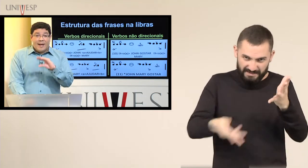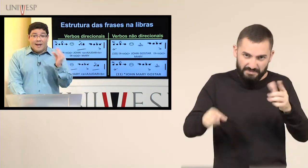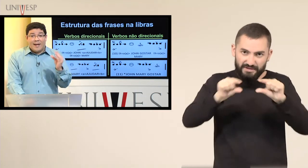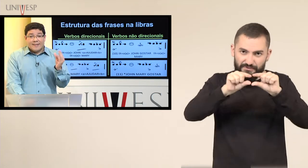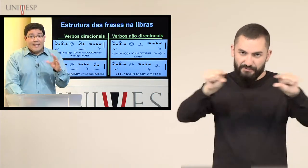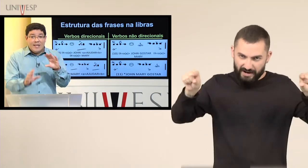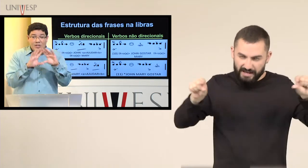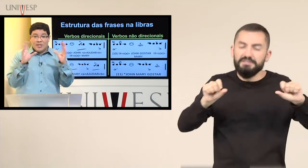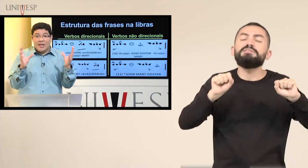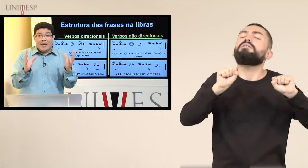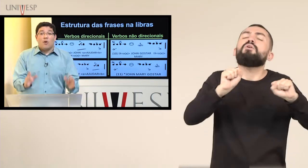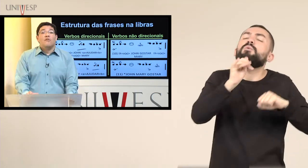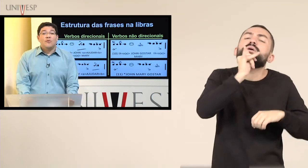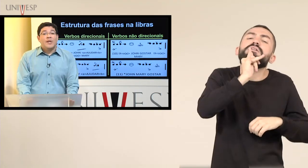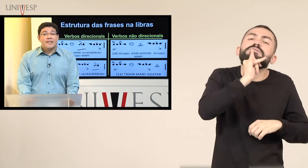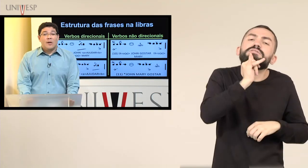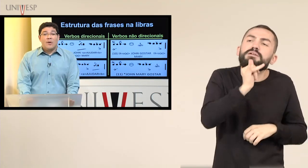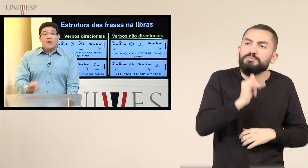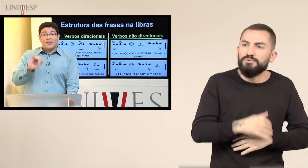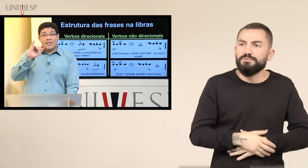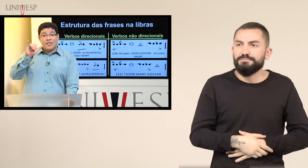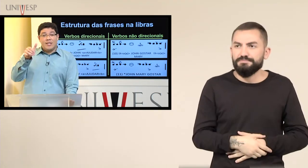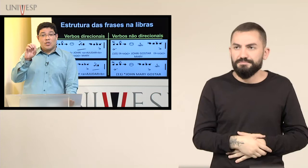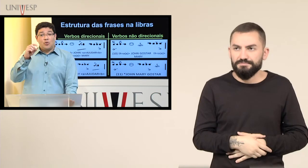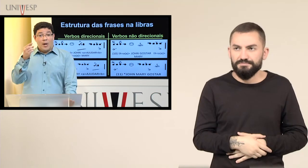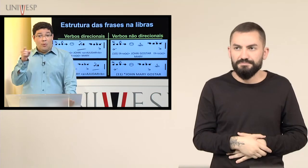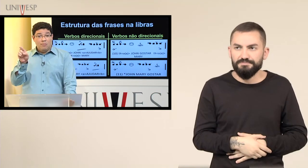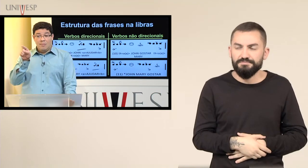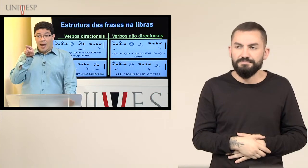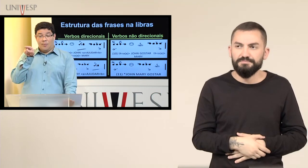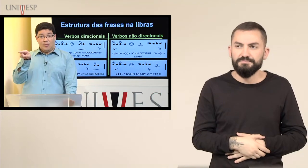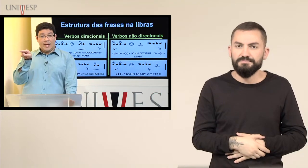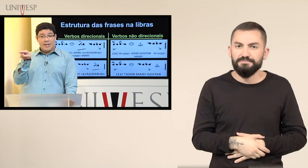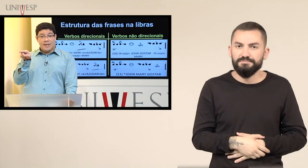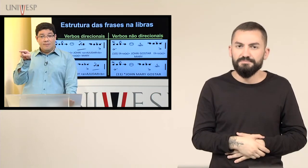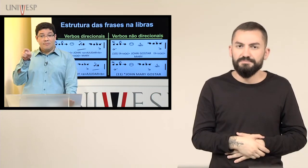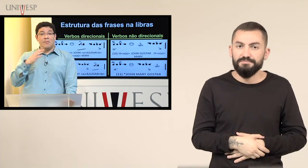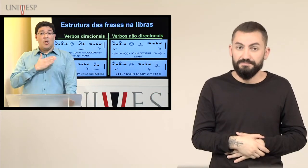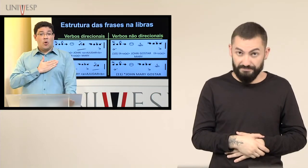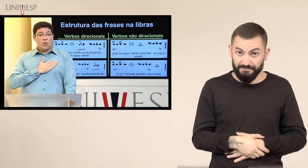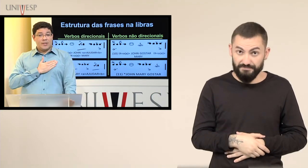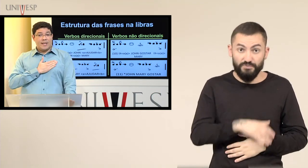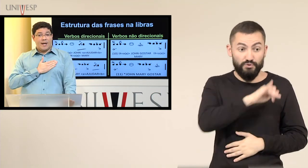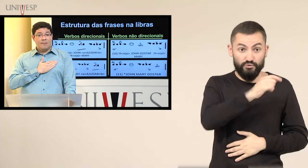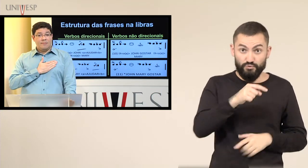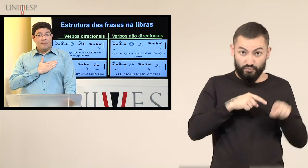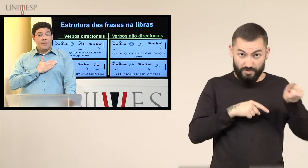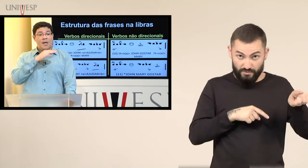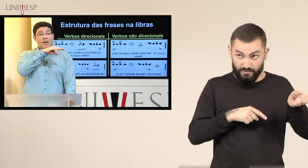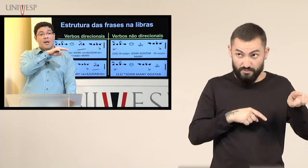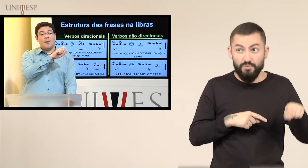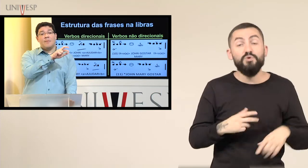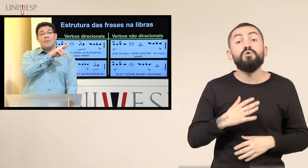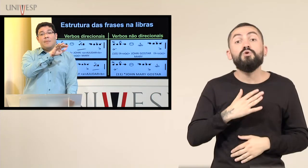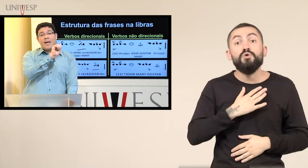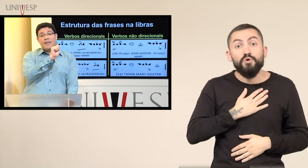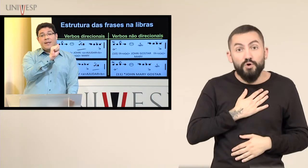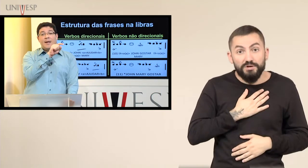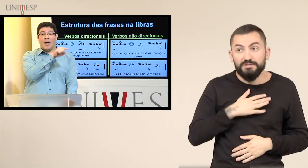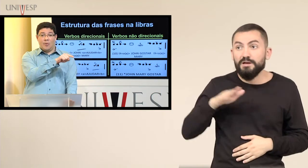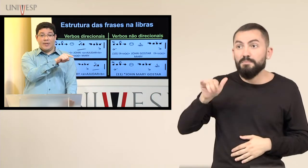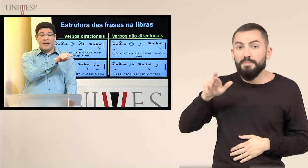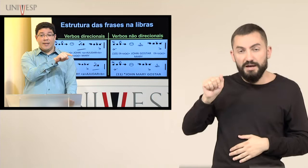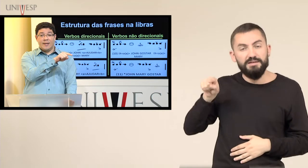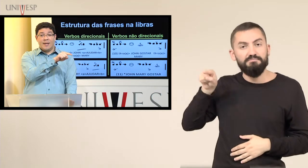teria a seguinte configuração. Você diria João, apontaria, gostar,